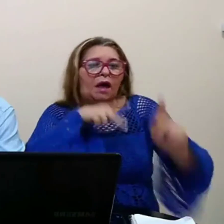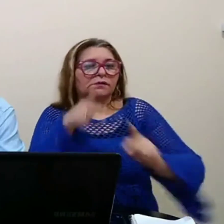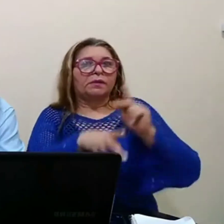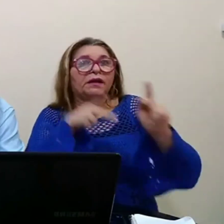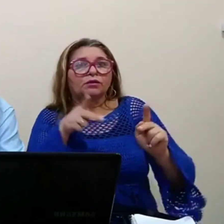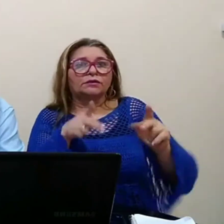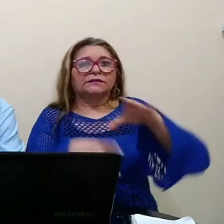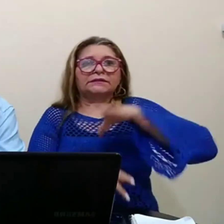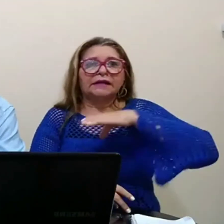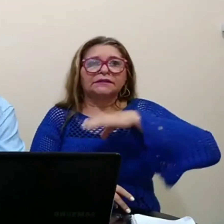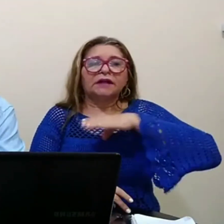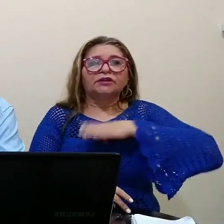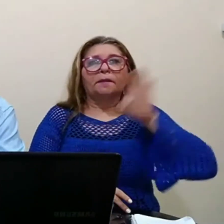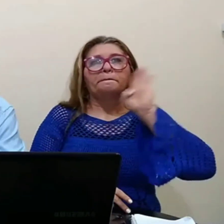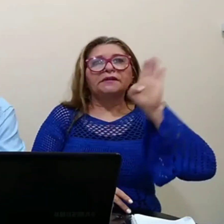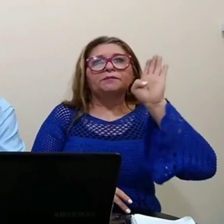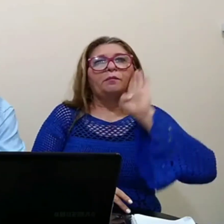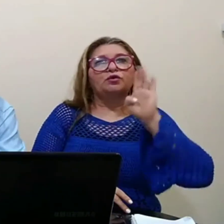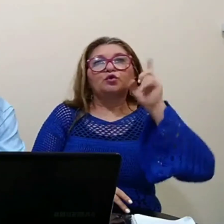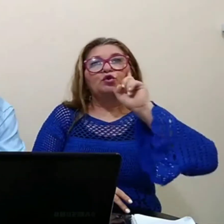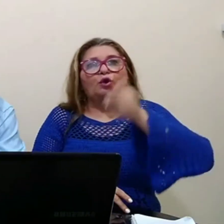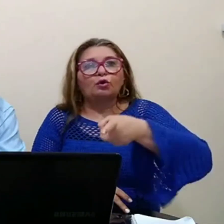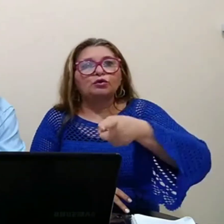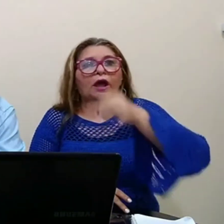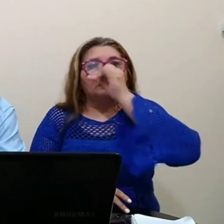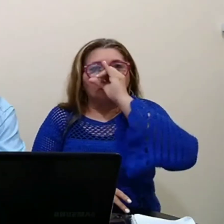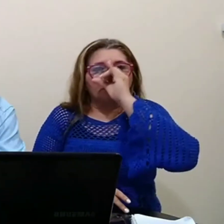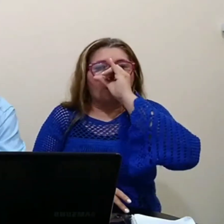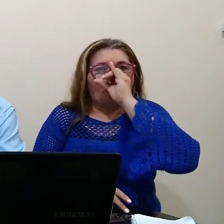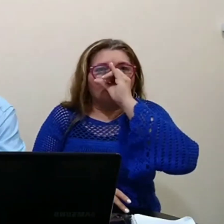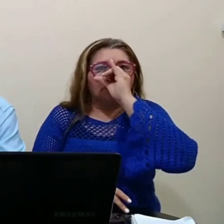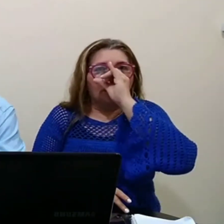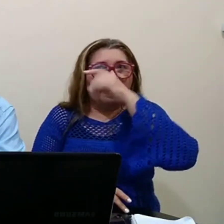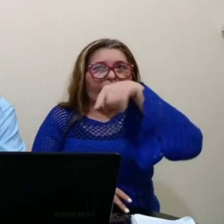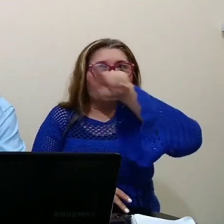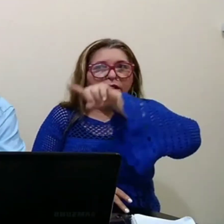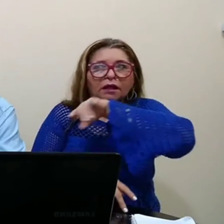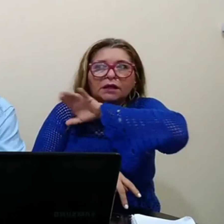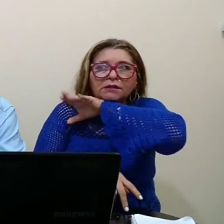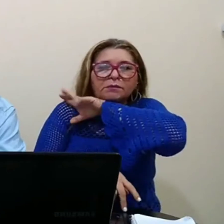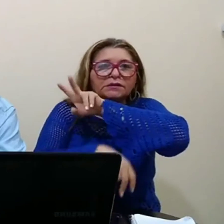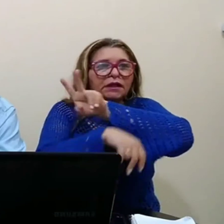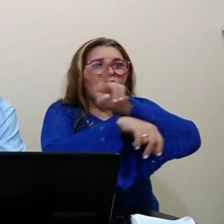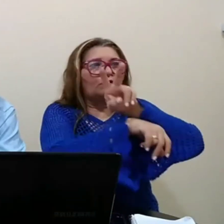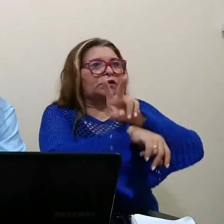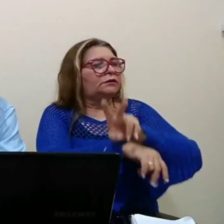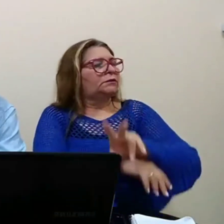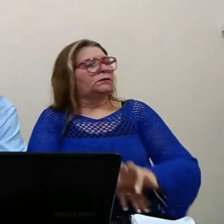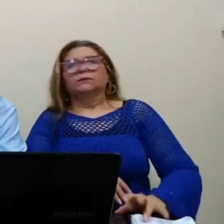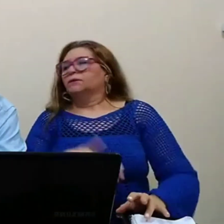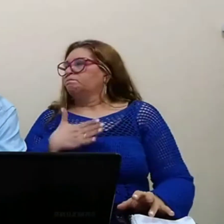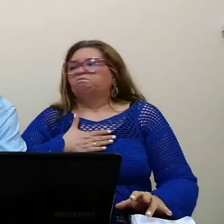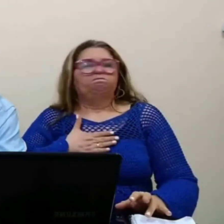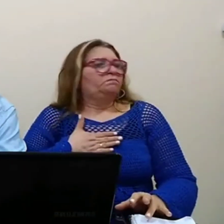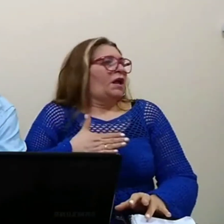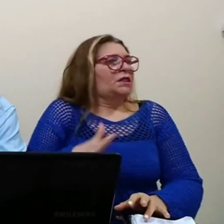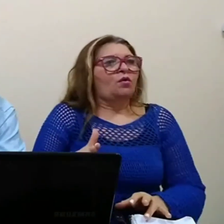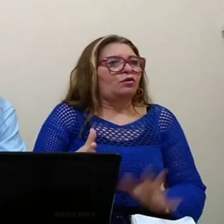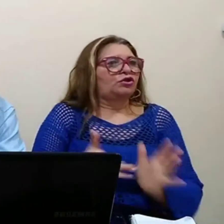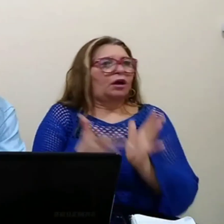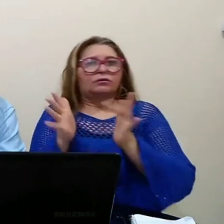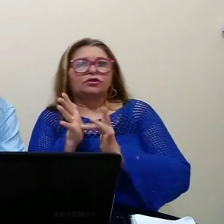daquela cidade, principalmente os porqueiros, os donos dos porcos que estavam cuidando, tiveram uma reação muito ruim junto com